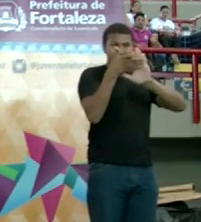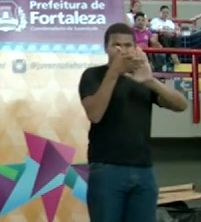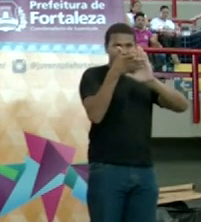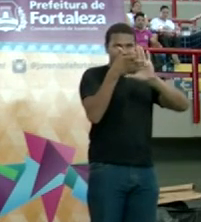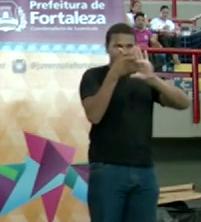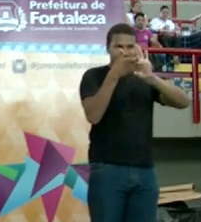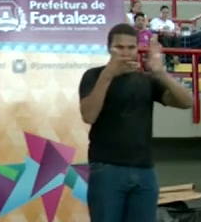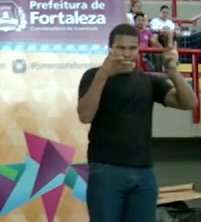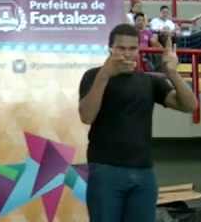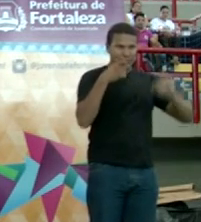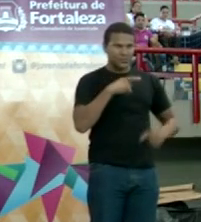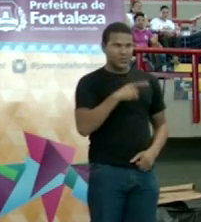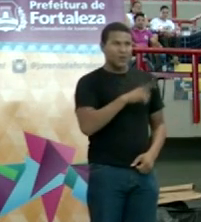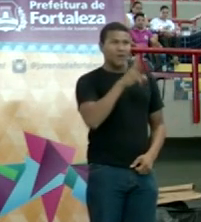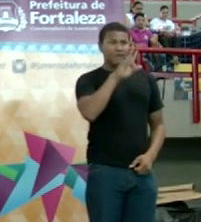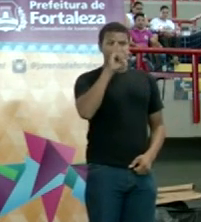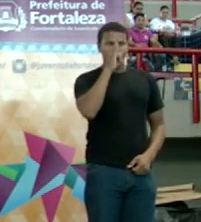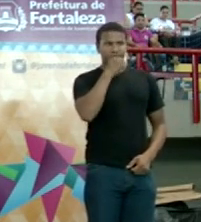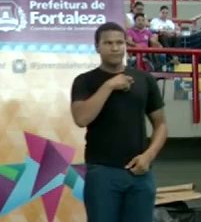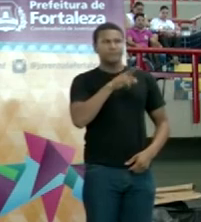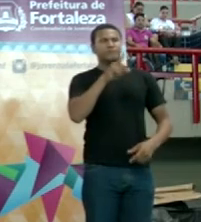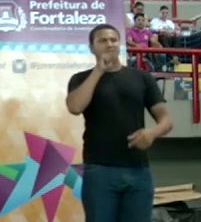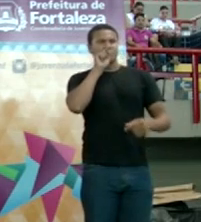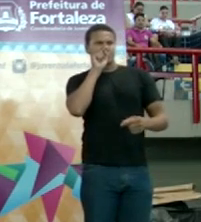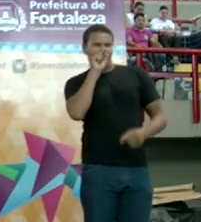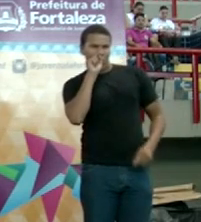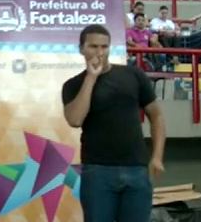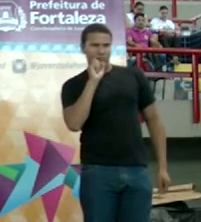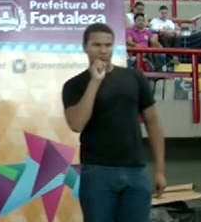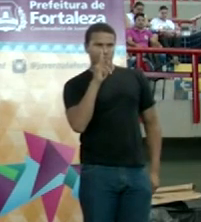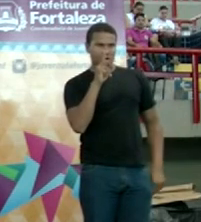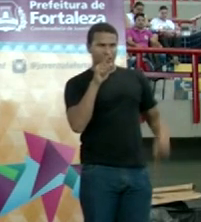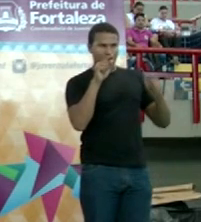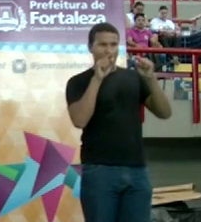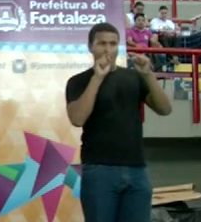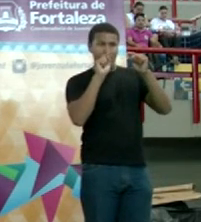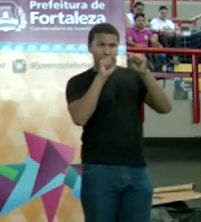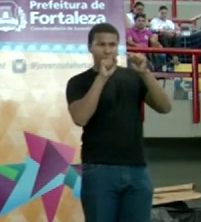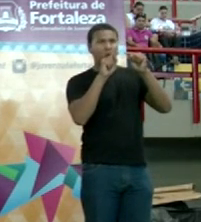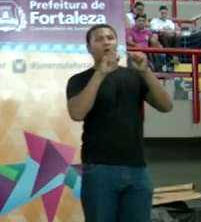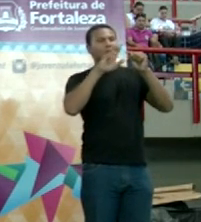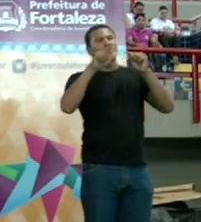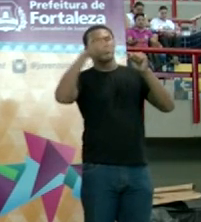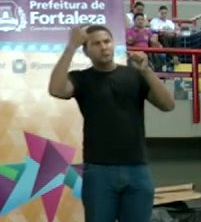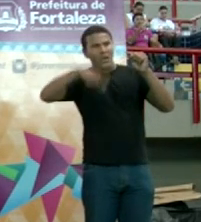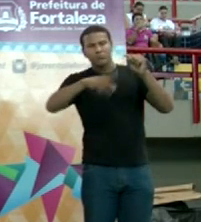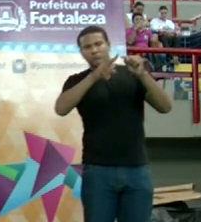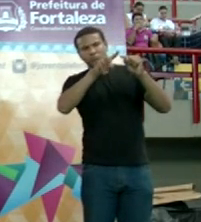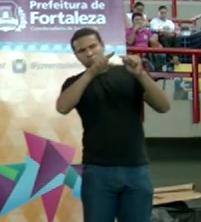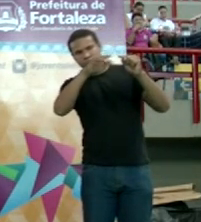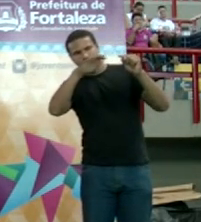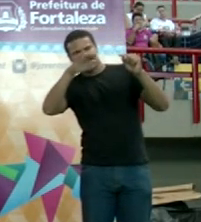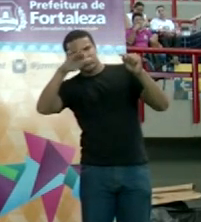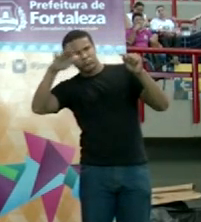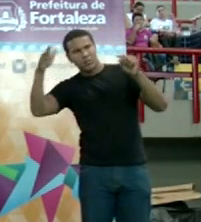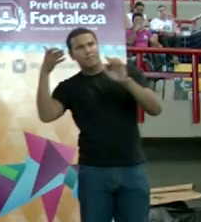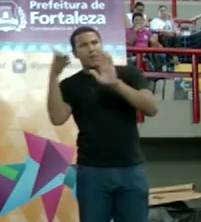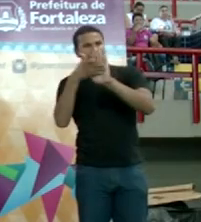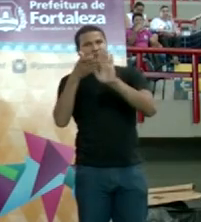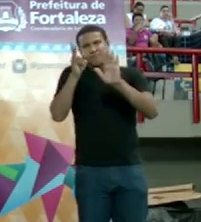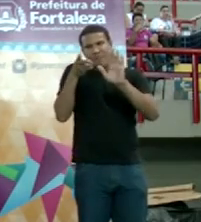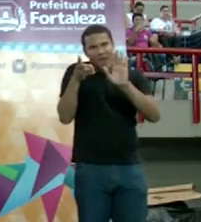aí você coloca duas ideias, 2 pontos de vista acerca do assunto que você vai defender. Tá